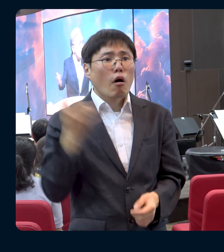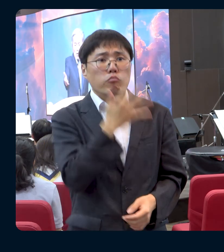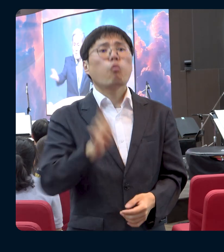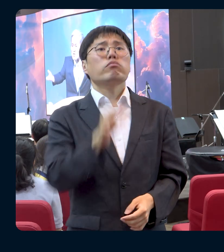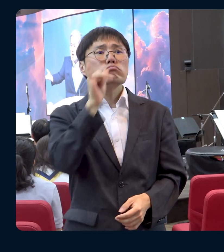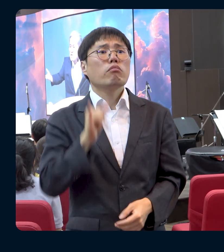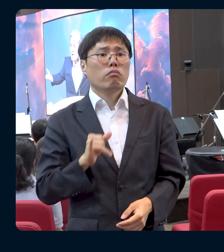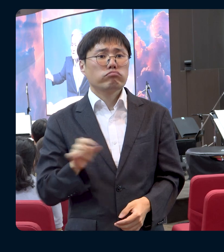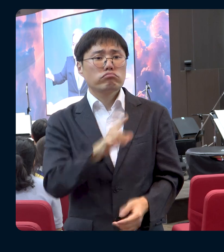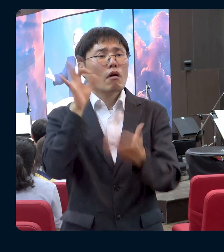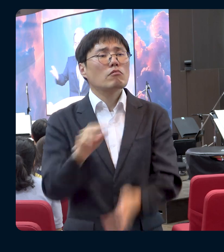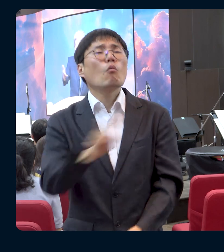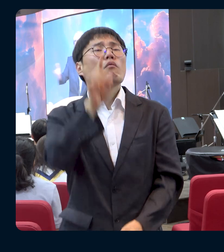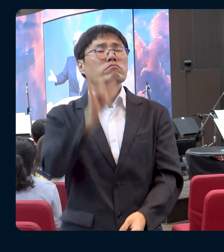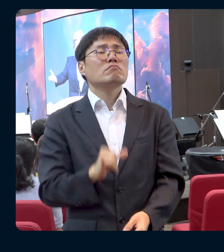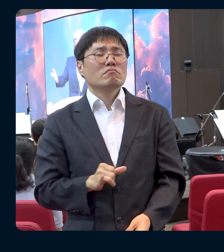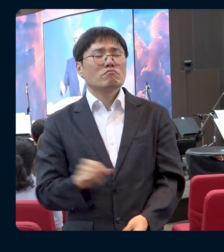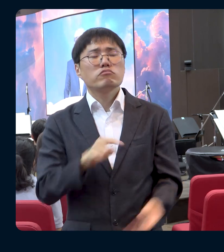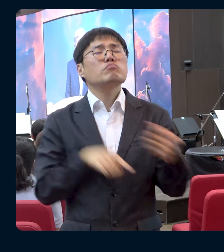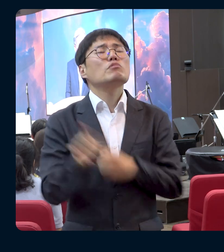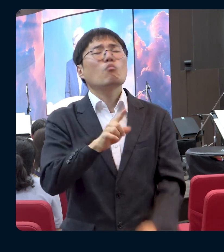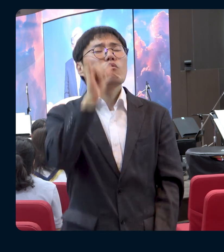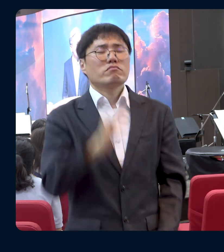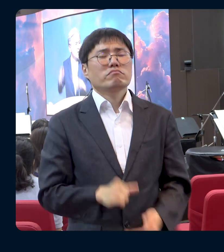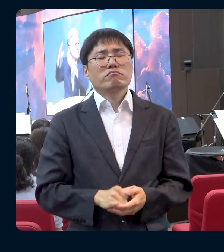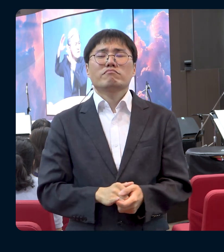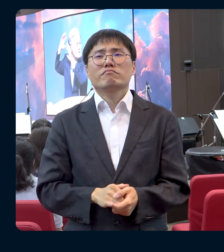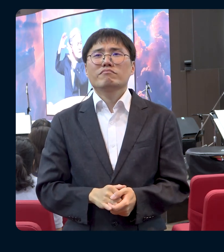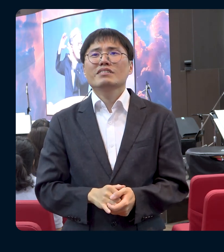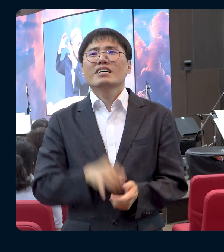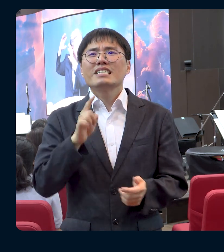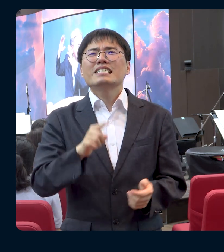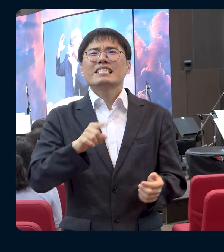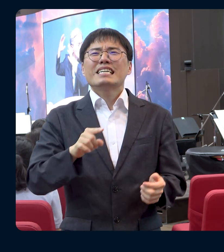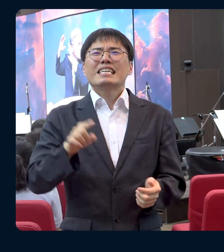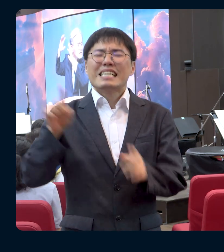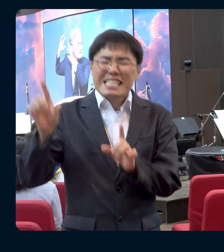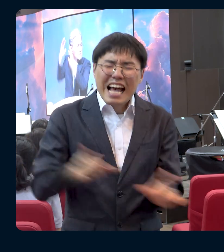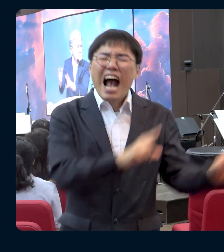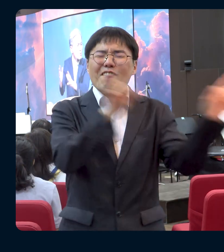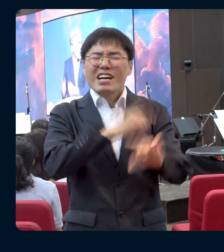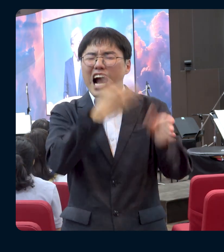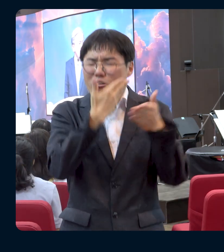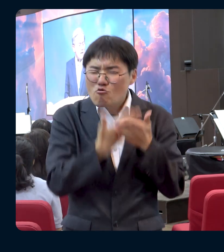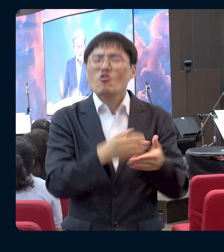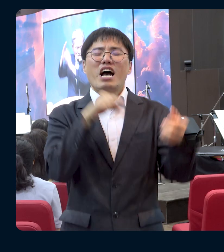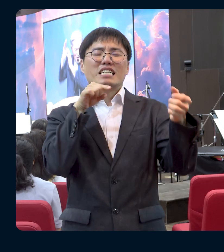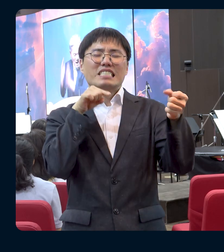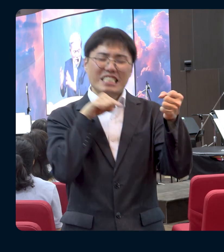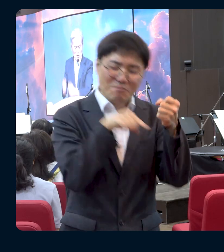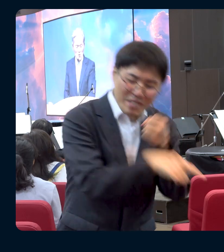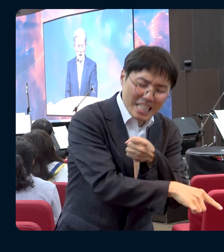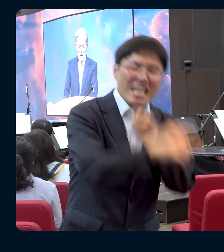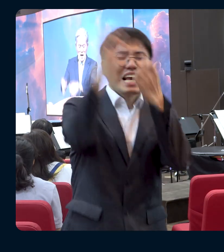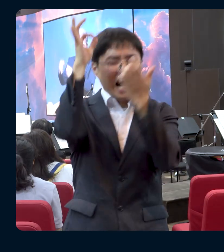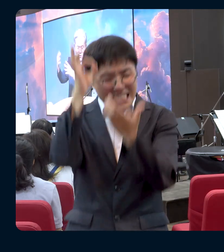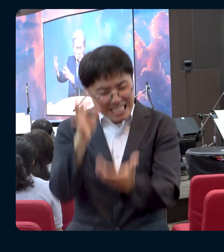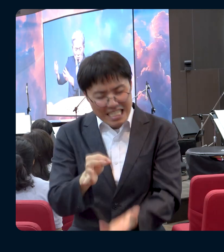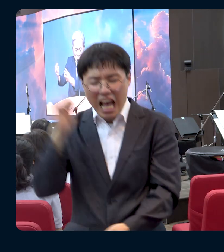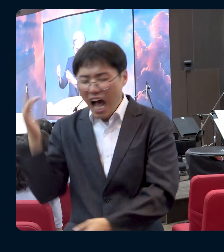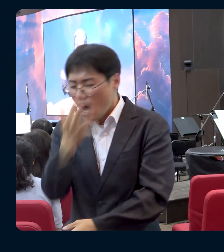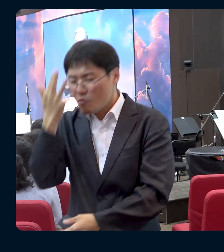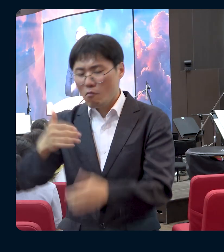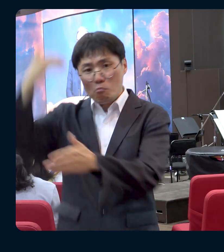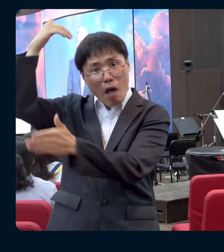거기에 무슨 아름다움이 있어요? 거기 무슨 가치가 있냐 말이에요. 무슨 의미가 있냐? 예, 그 삶의 가장 중요한 의미와